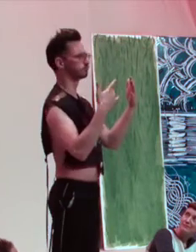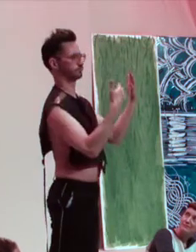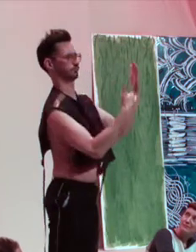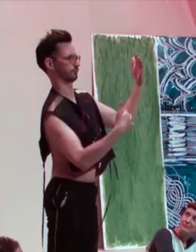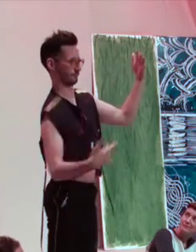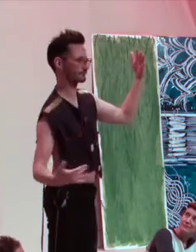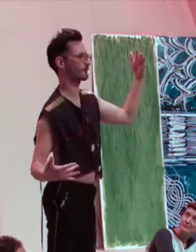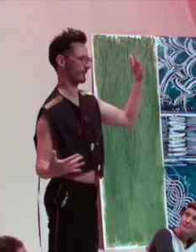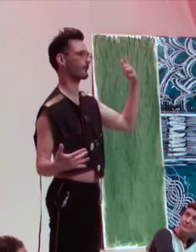sirène, etc., etc.